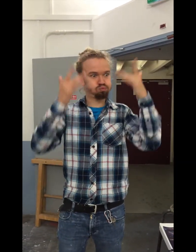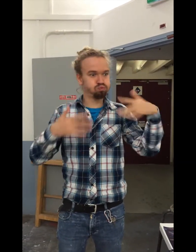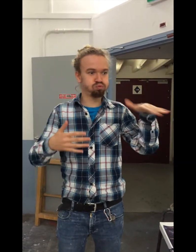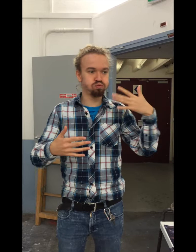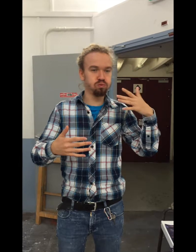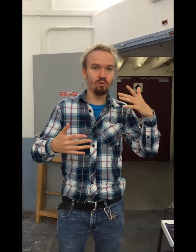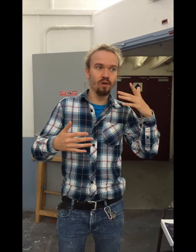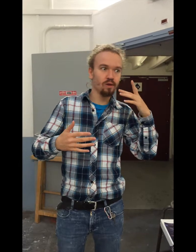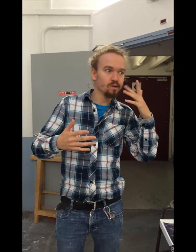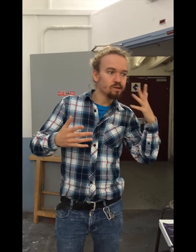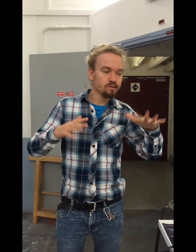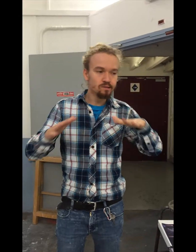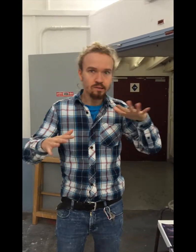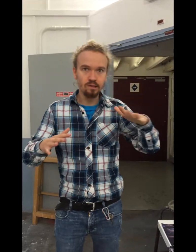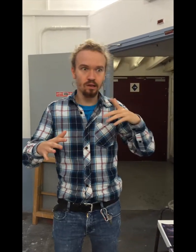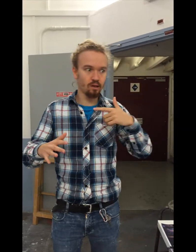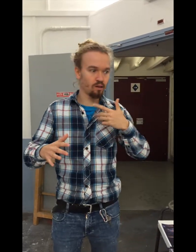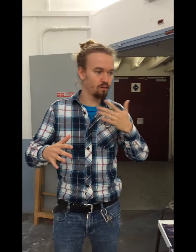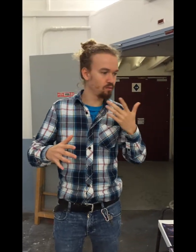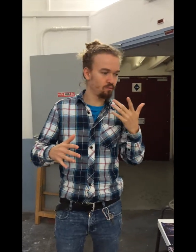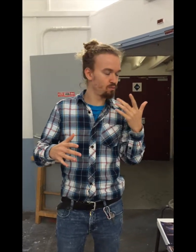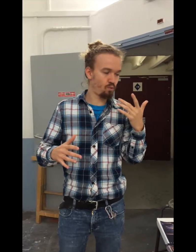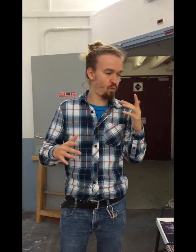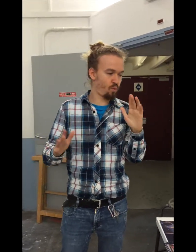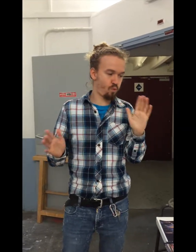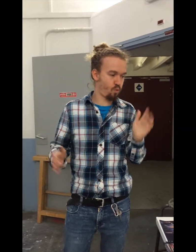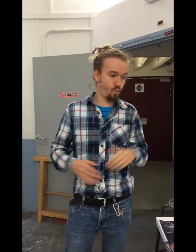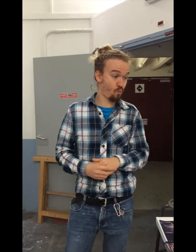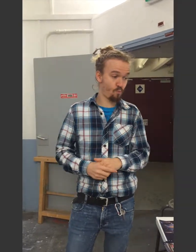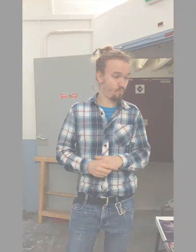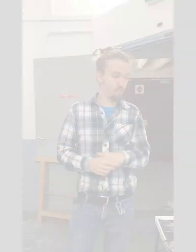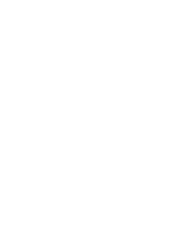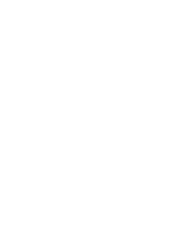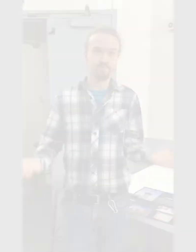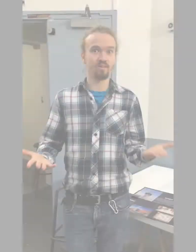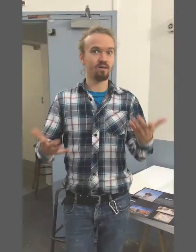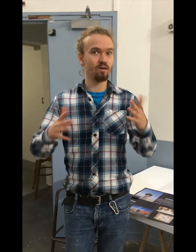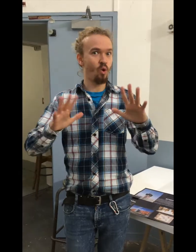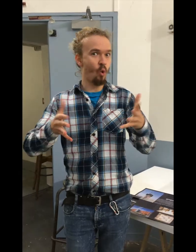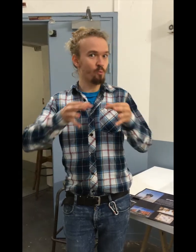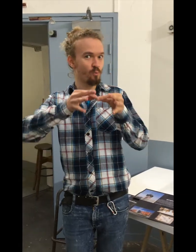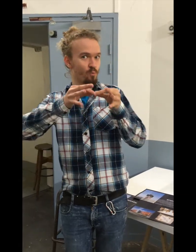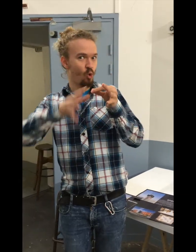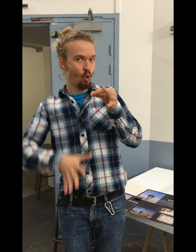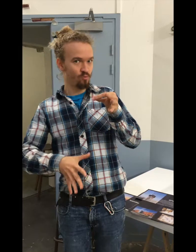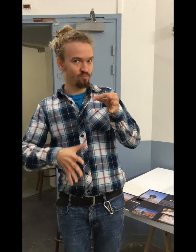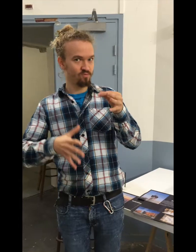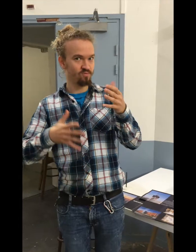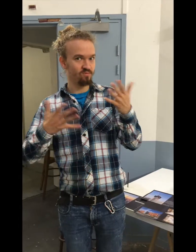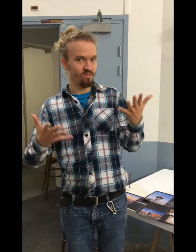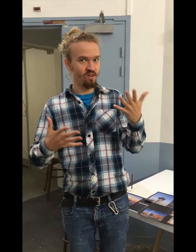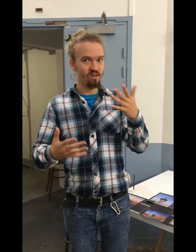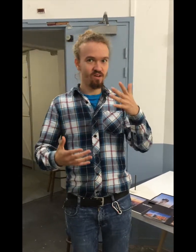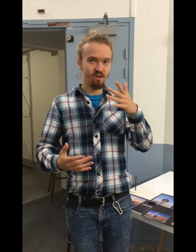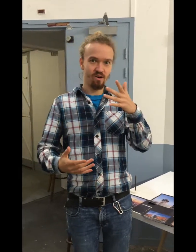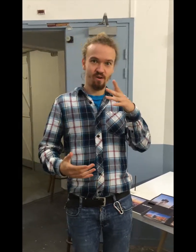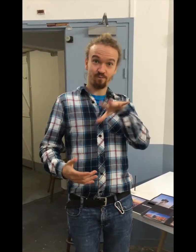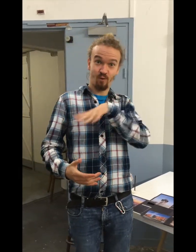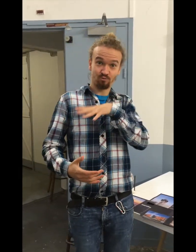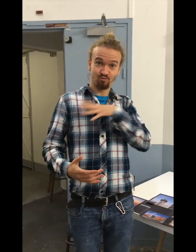été fabriqué. Je remarque que ça m'a donné... Alors, les professeurs des